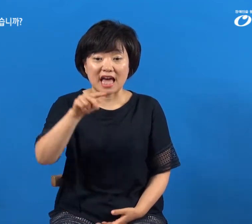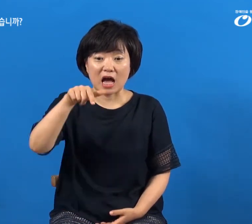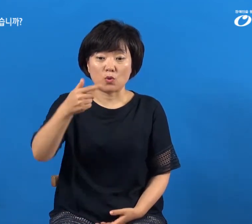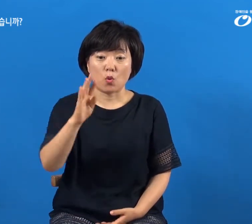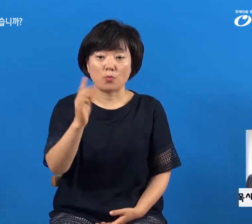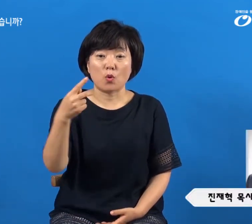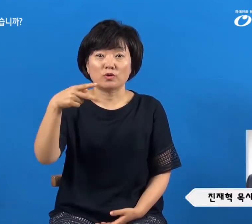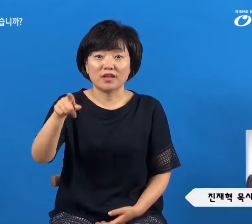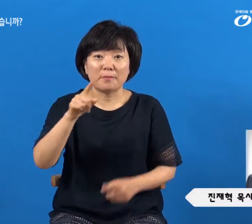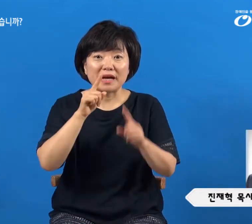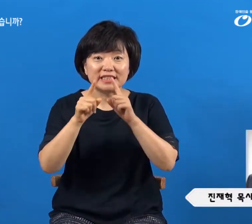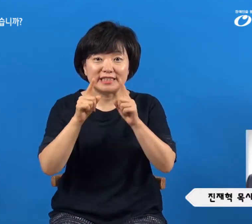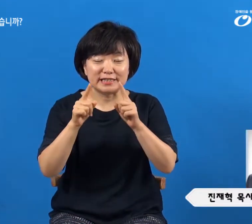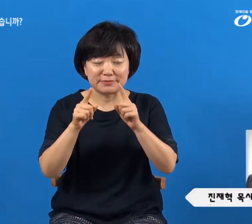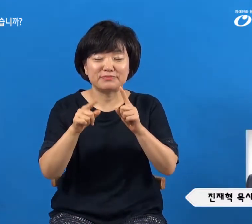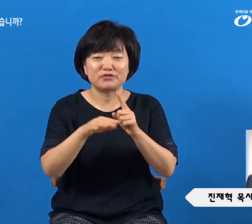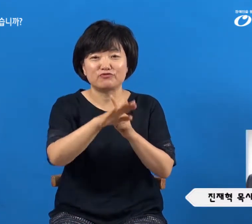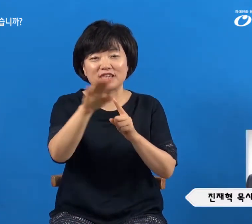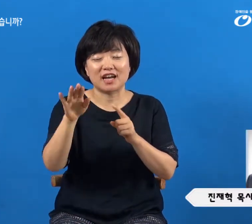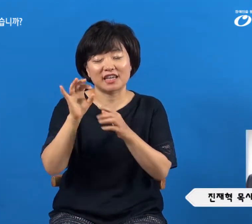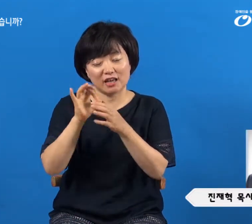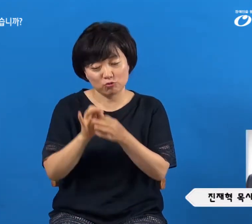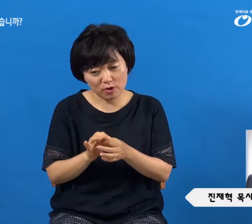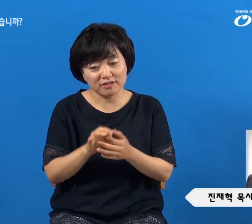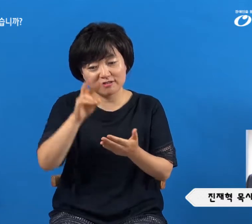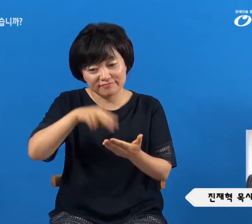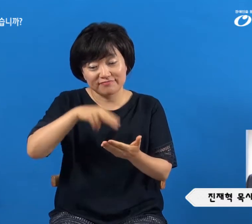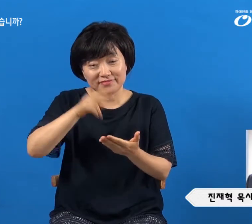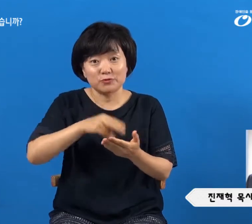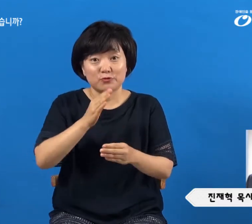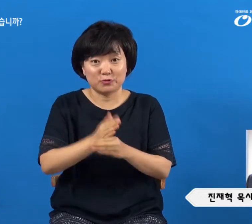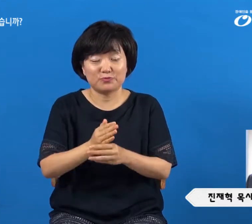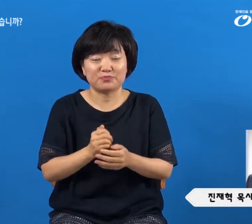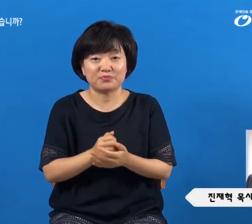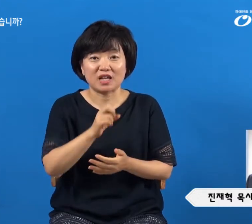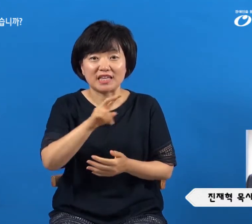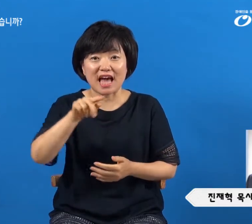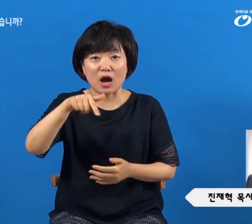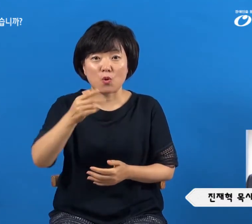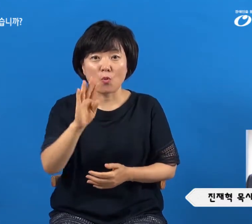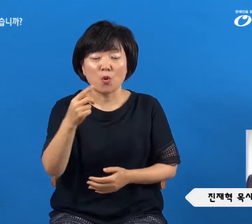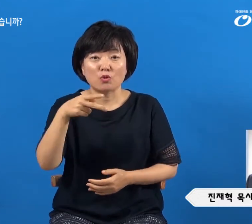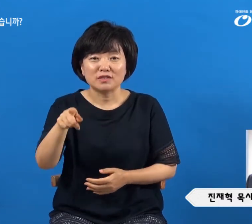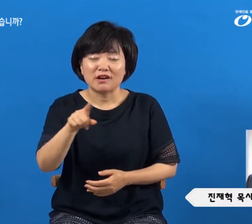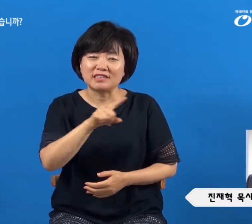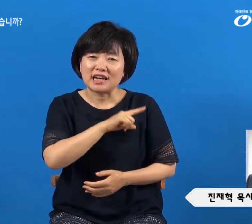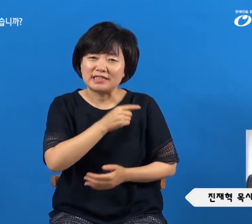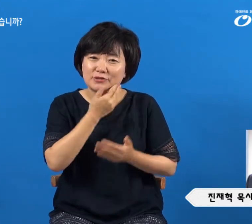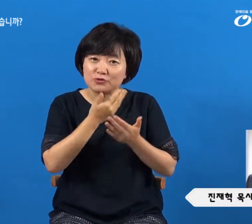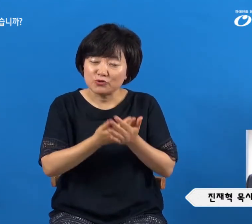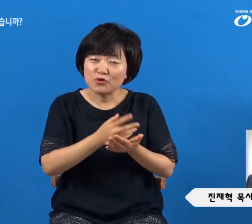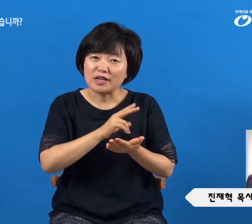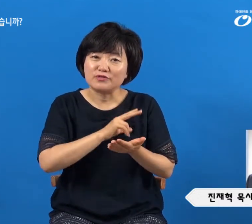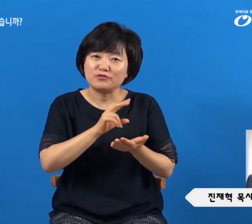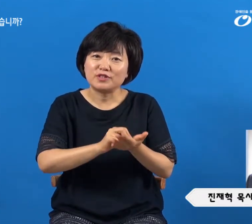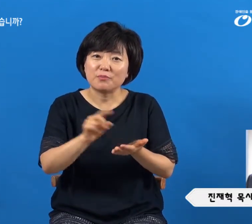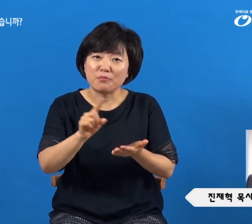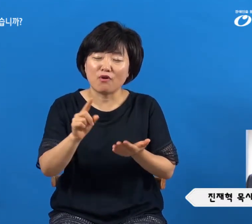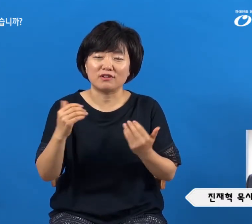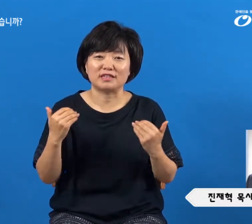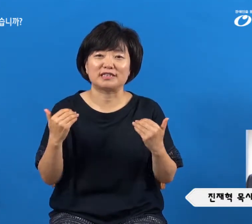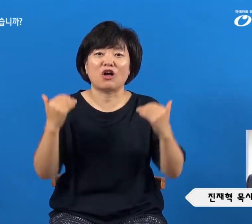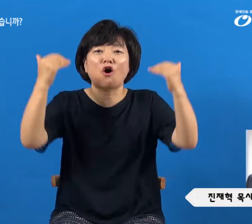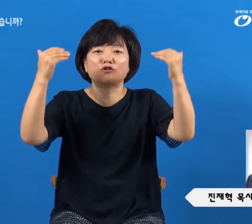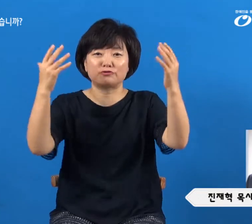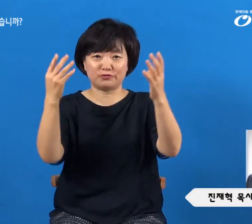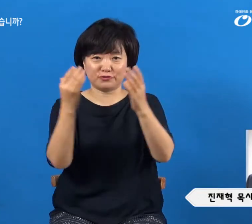야고보서의 말씀을 저희들이 계속해서 묵상하는 가운데 있습니다. 야고보서의 가장 중요한 주제는